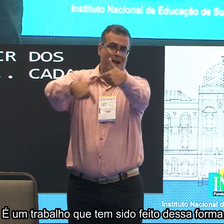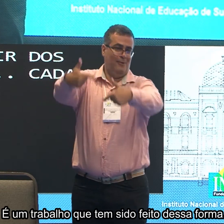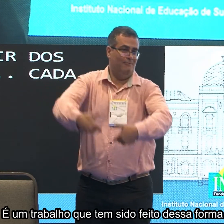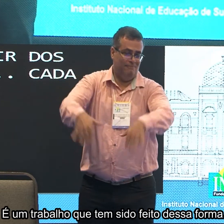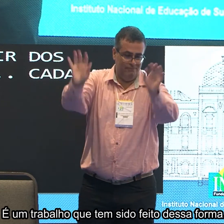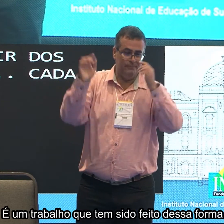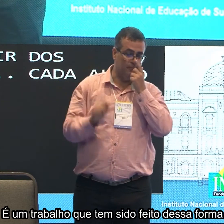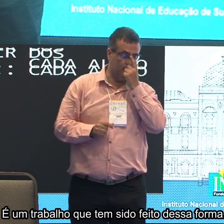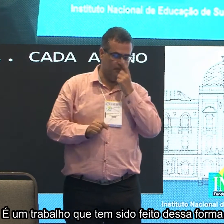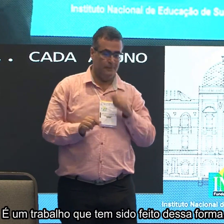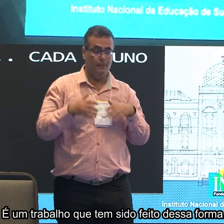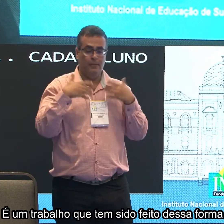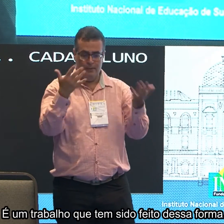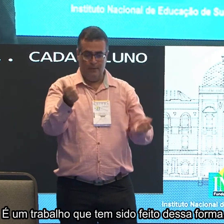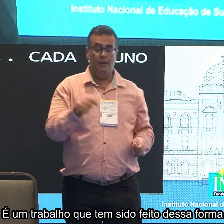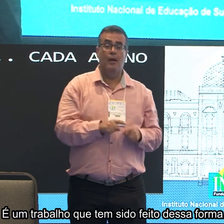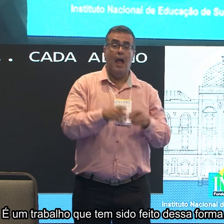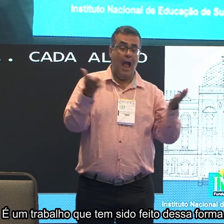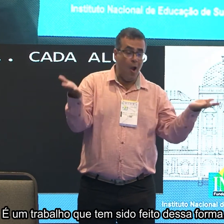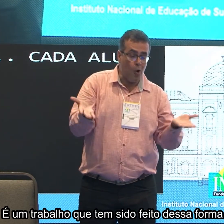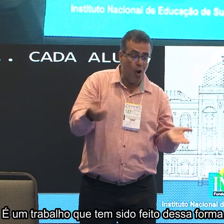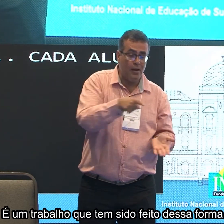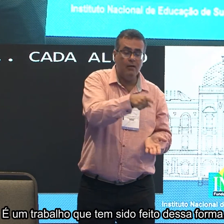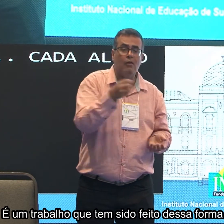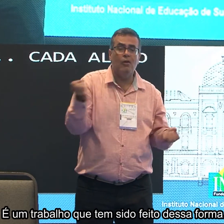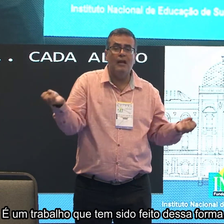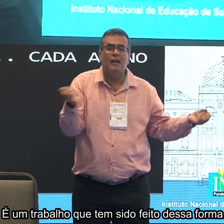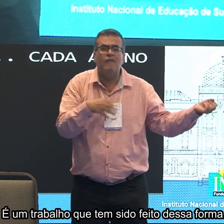Então, isso é um trabalho que tem sido feito dessa forma.